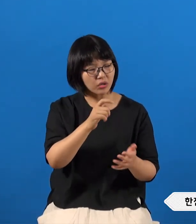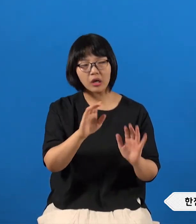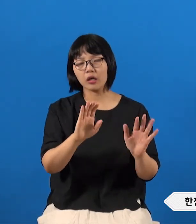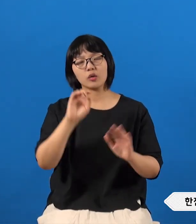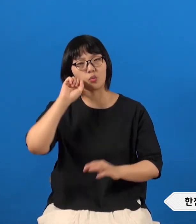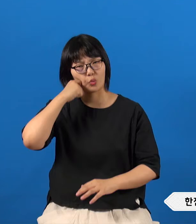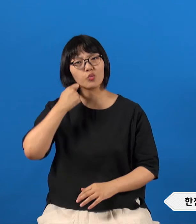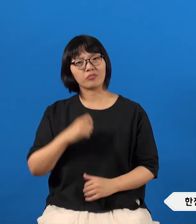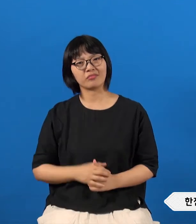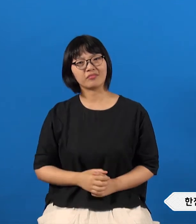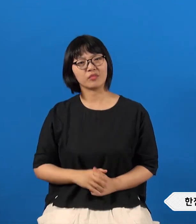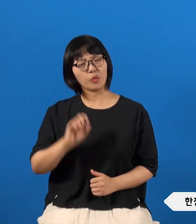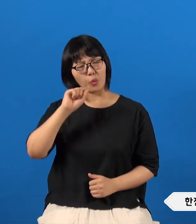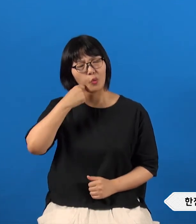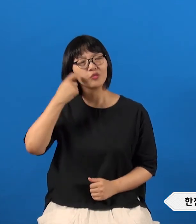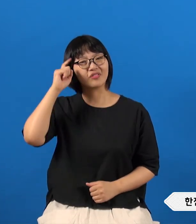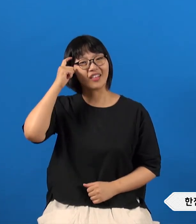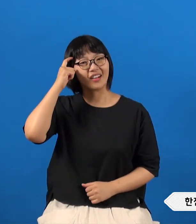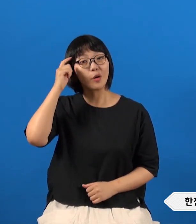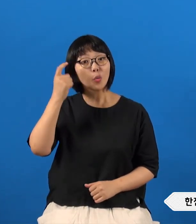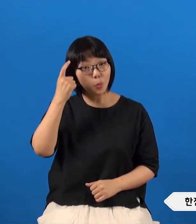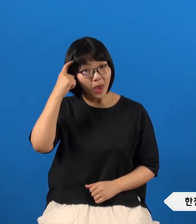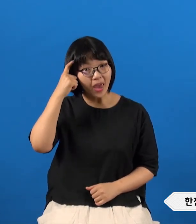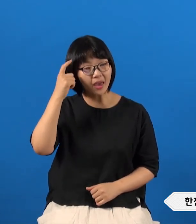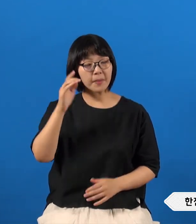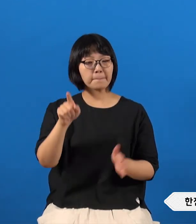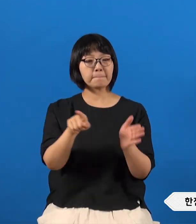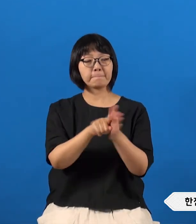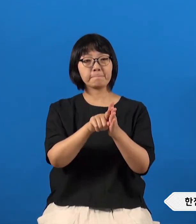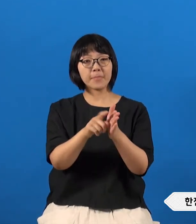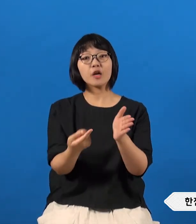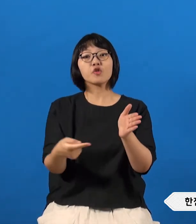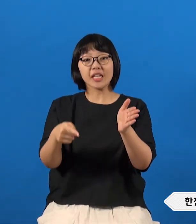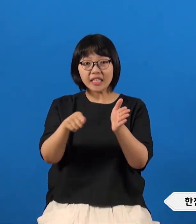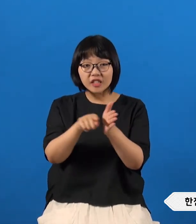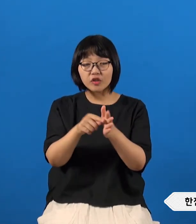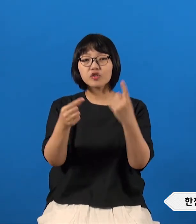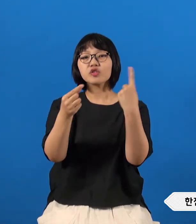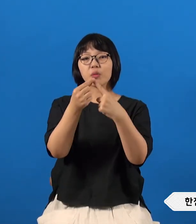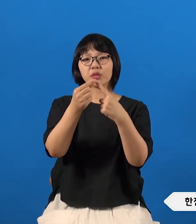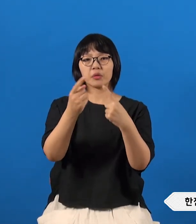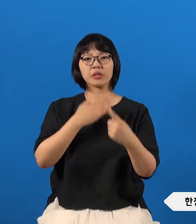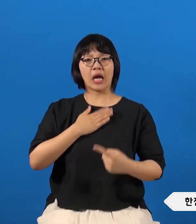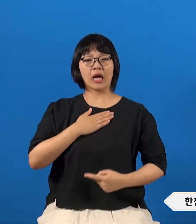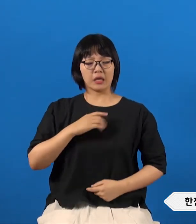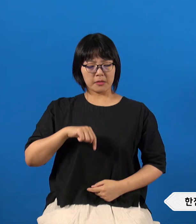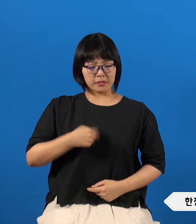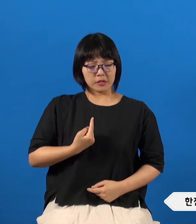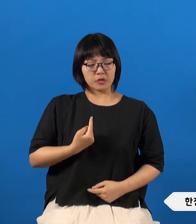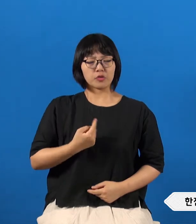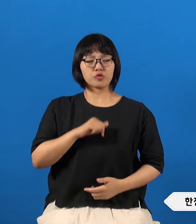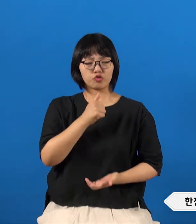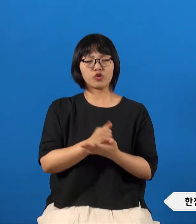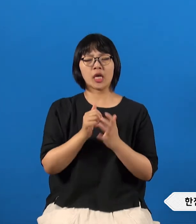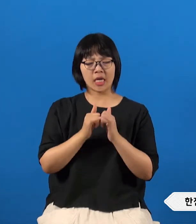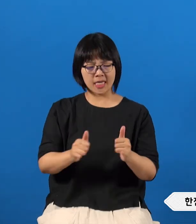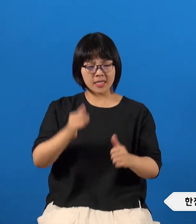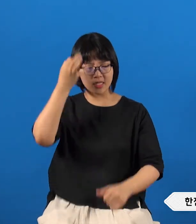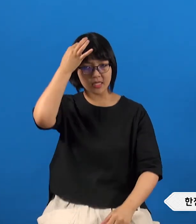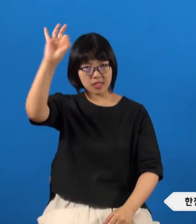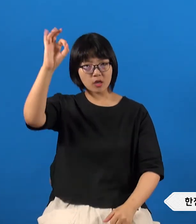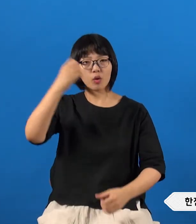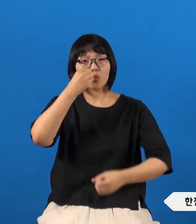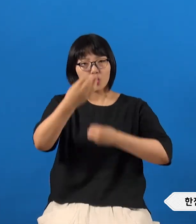아닙니다. 믿기 위해서는 나는 전적으로 타락한 죄인이라는 것을 먼저 인정을 해야